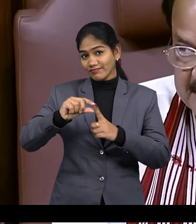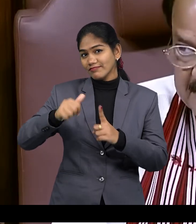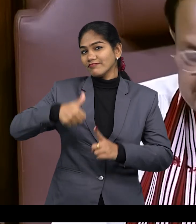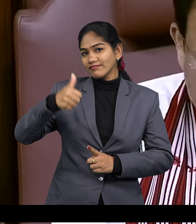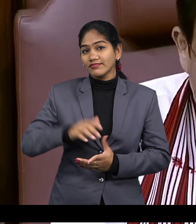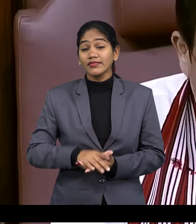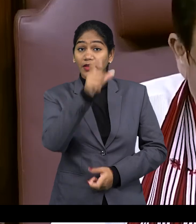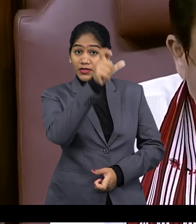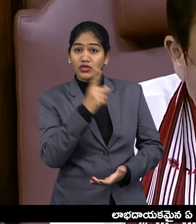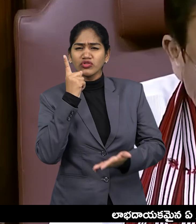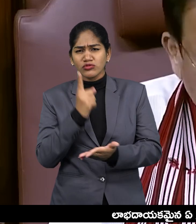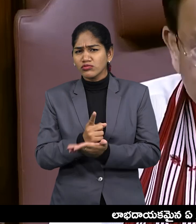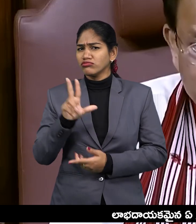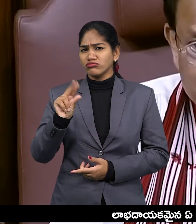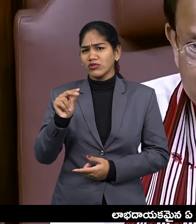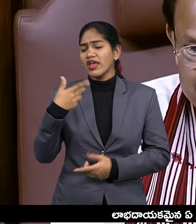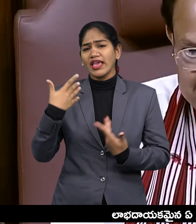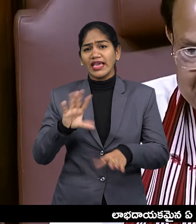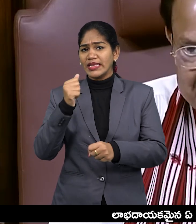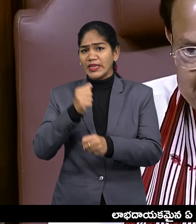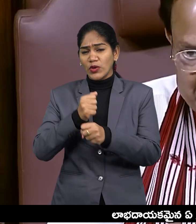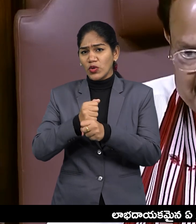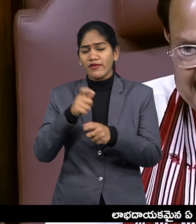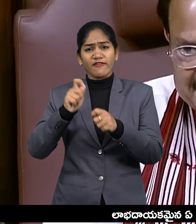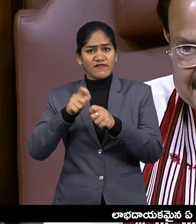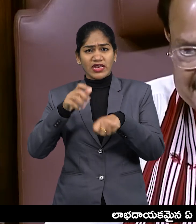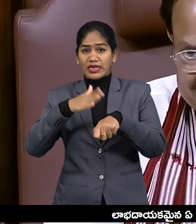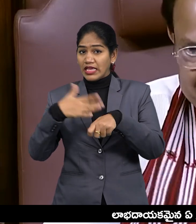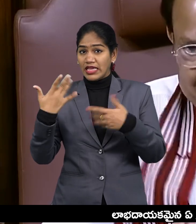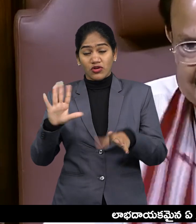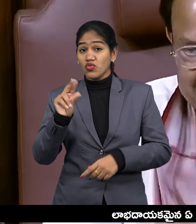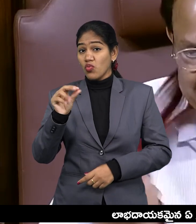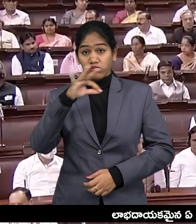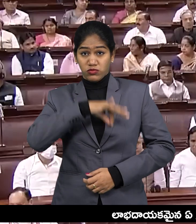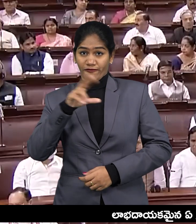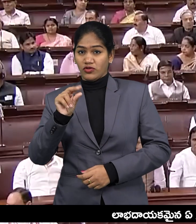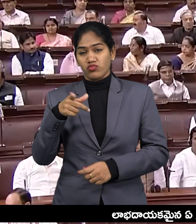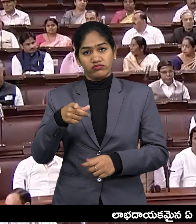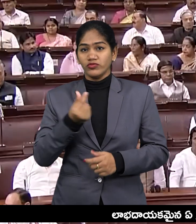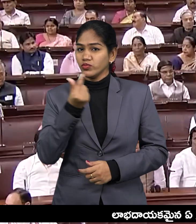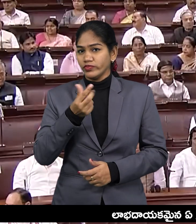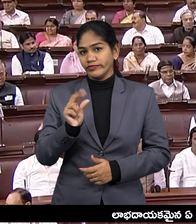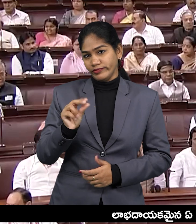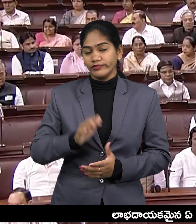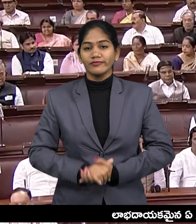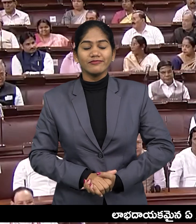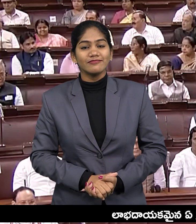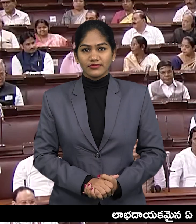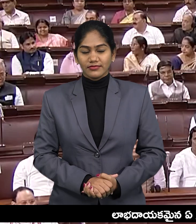ఉపరాష్ట్రపతి అభ్యర్థి లాభదాయకమైన ఏ ప్రభుత్వ కార్యాలయాన్ని కలిగి ఉండకూడదు.